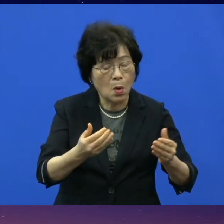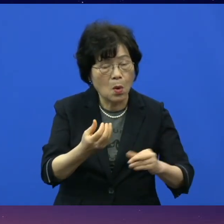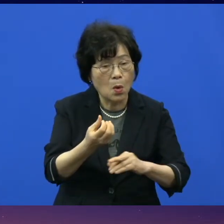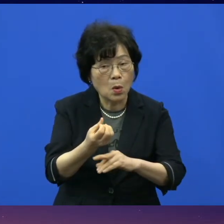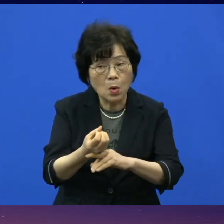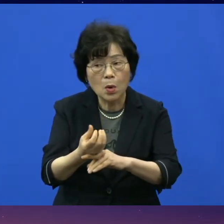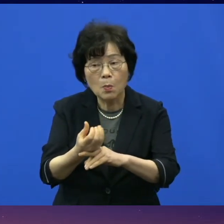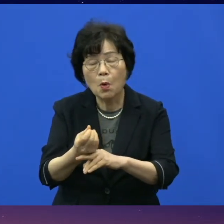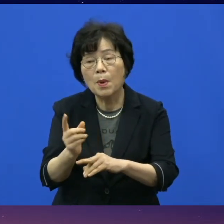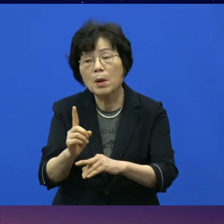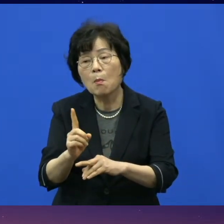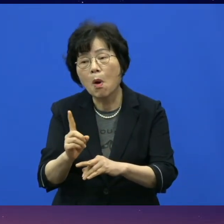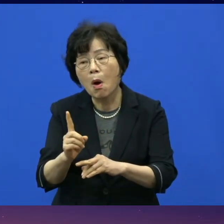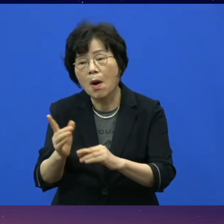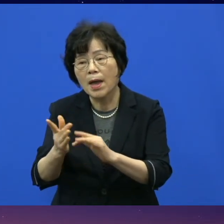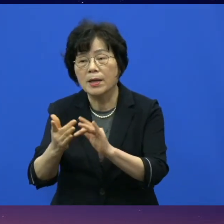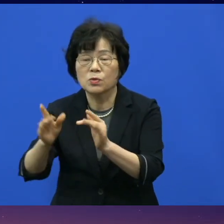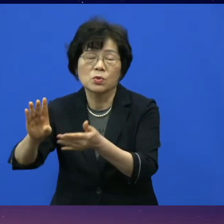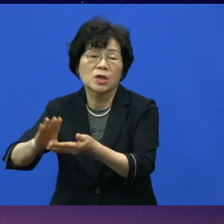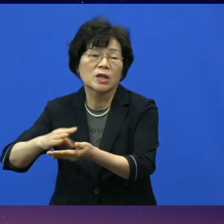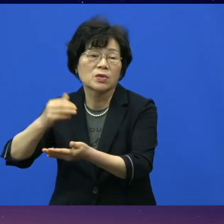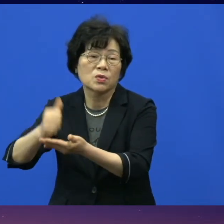그 보배는 예수 그리스도를 말하는 거죠.